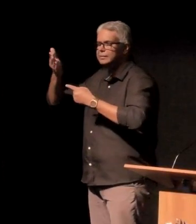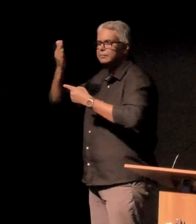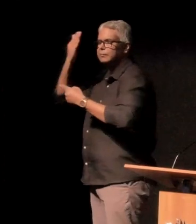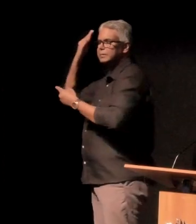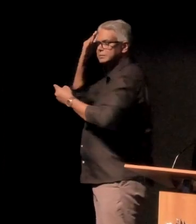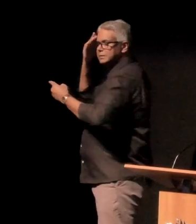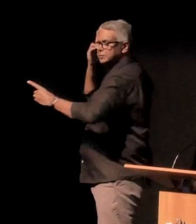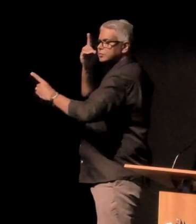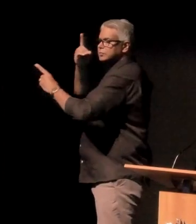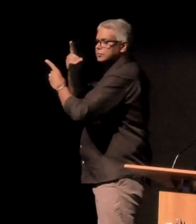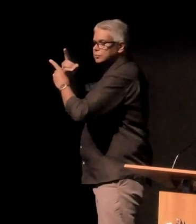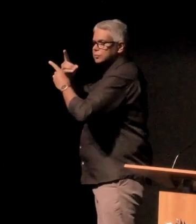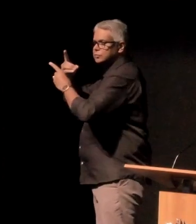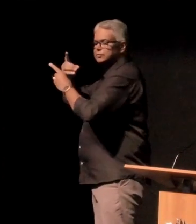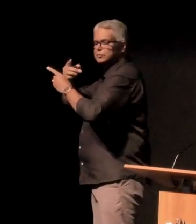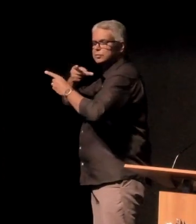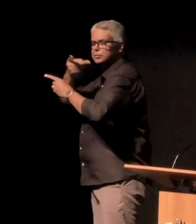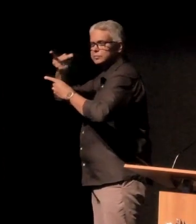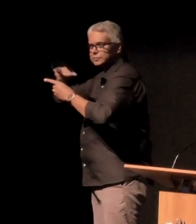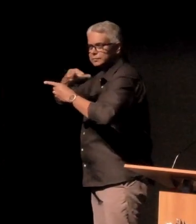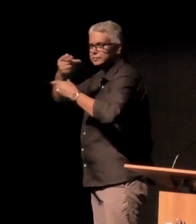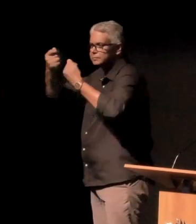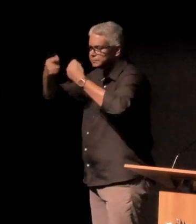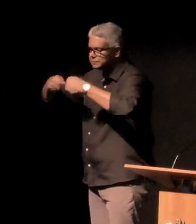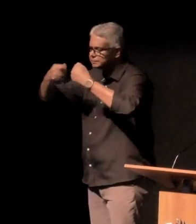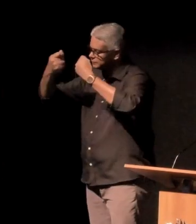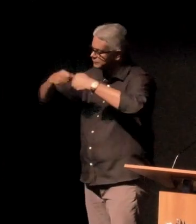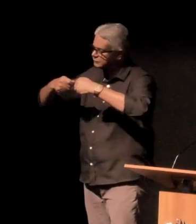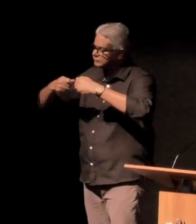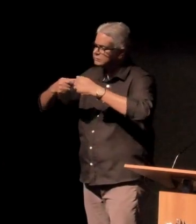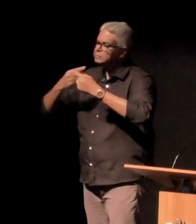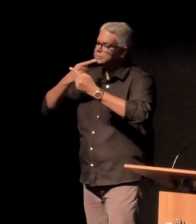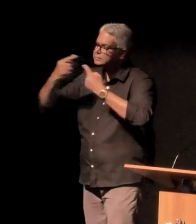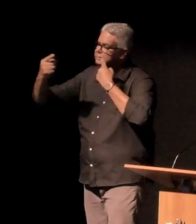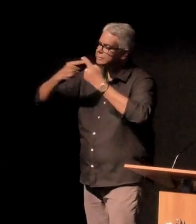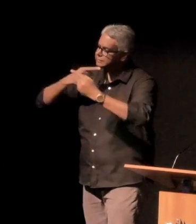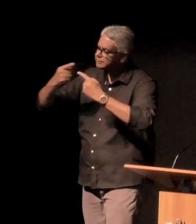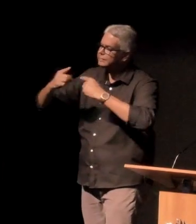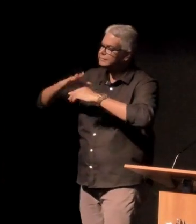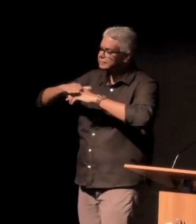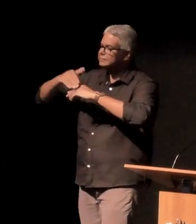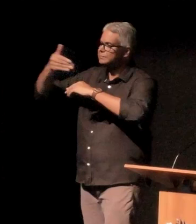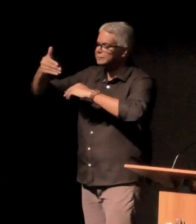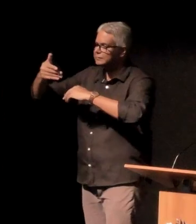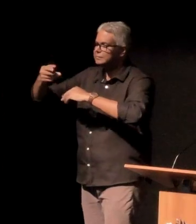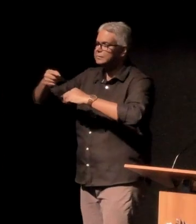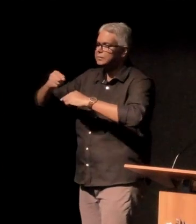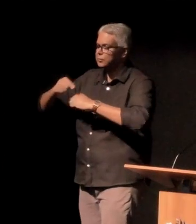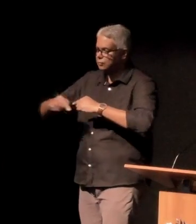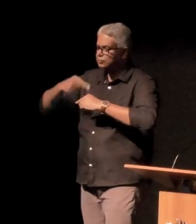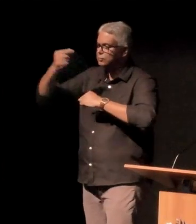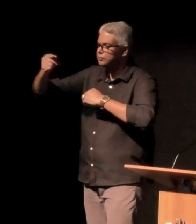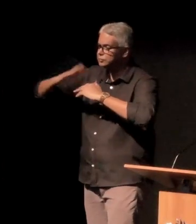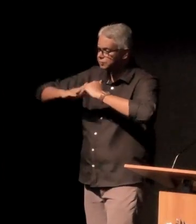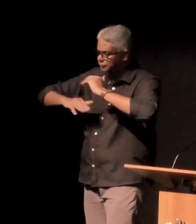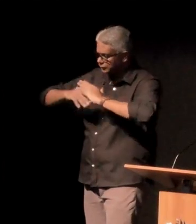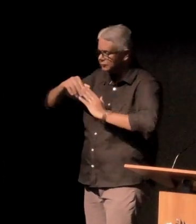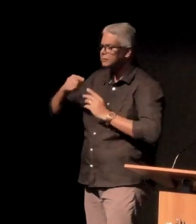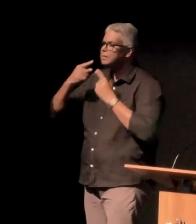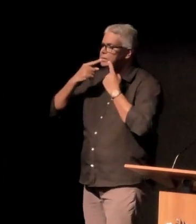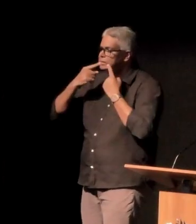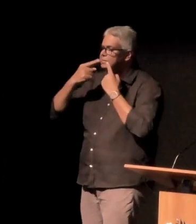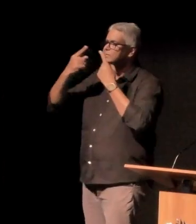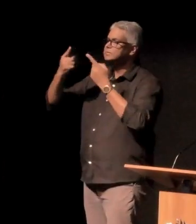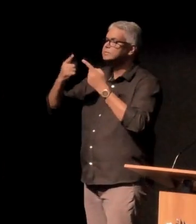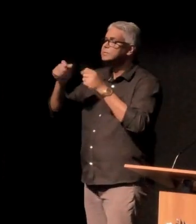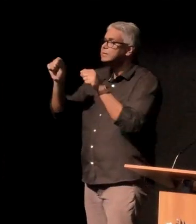eu acho que a gente tem que debater mais isso trazer outros atores para essa discussão e fazer